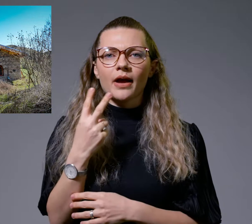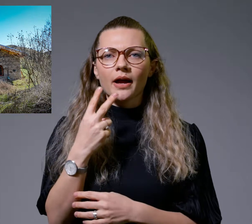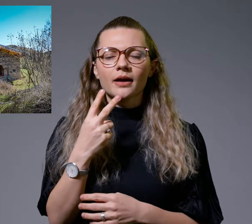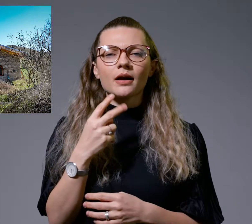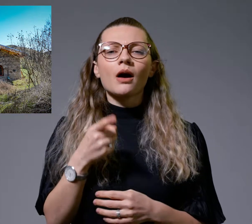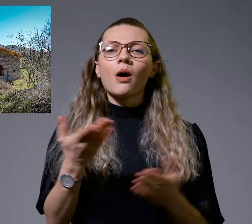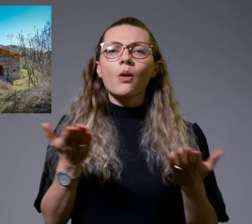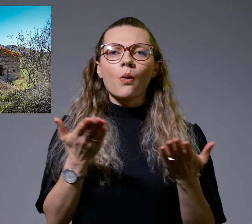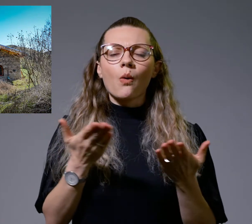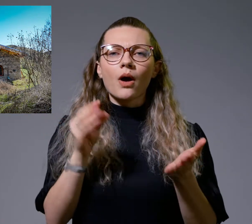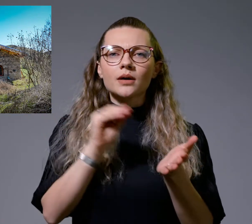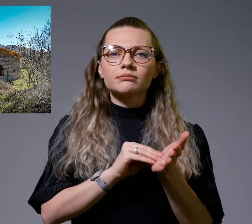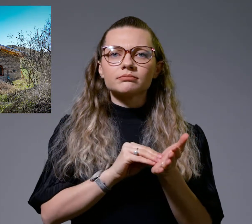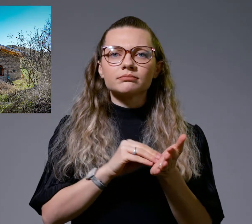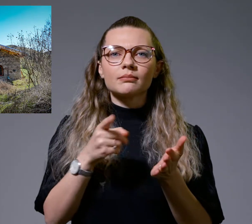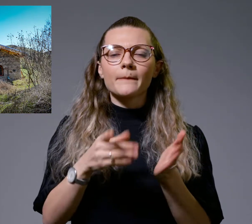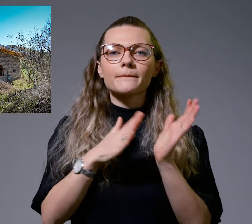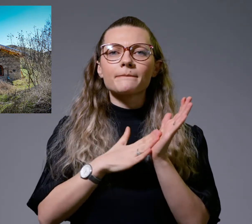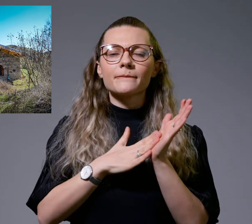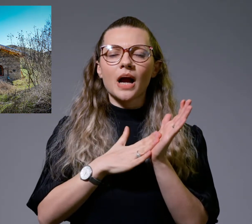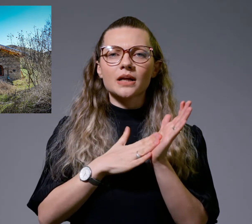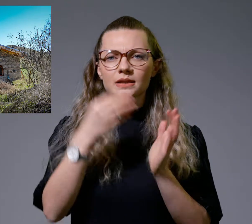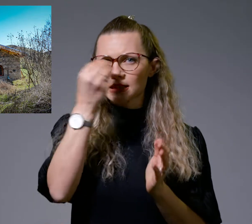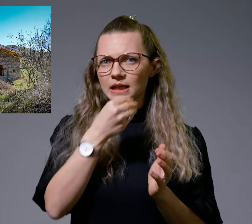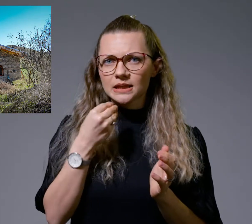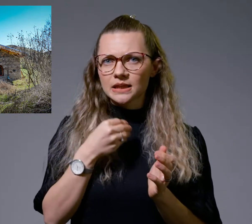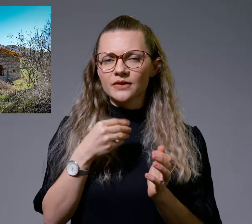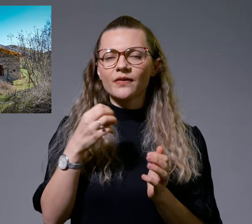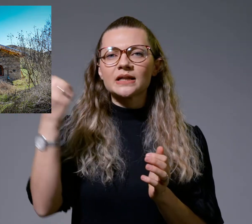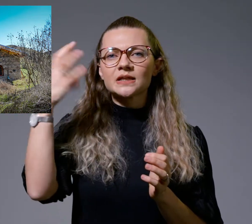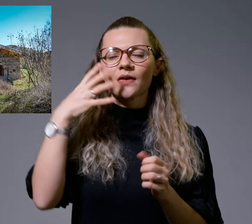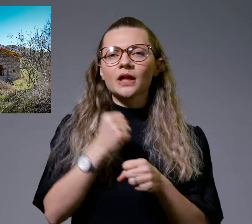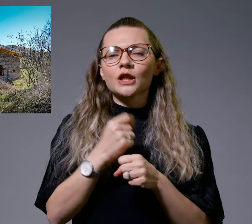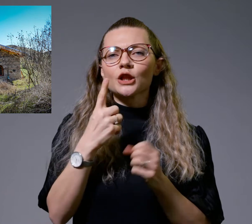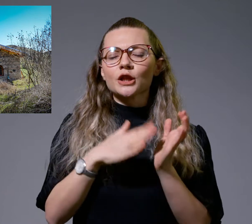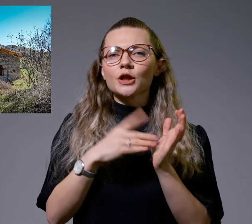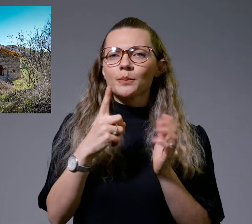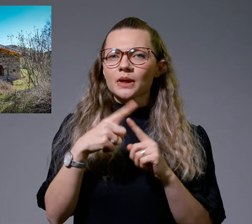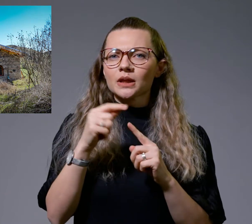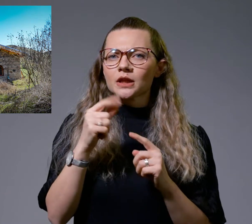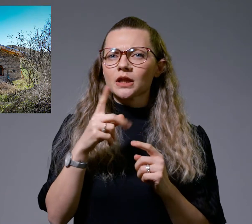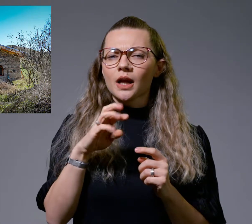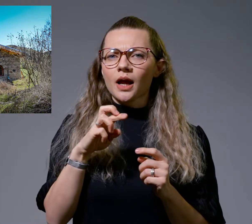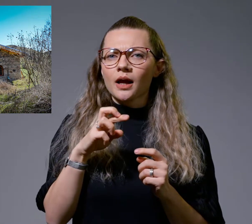од кога датира манастирската црква Свети Димитрije, односно периодот